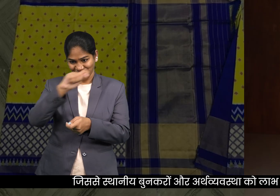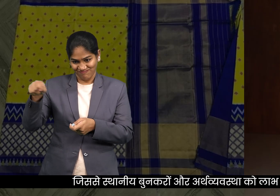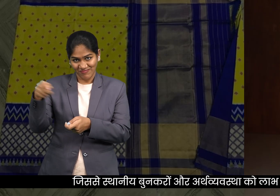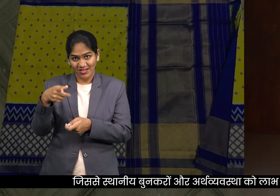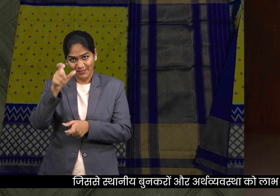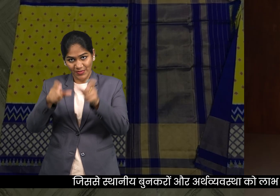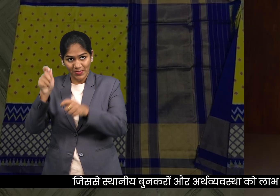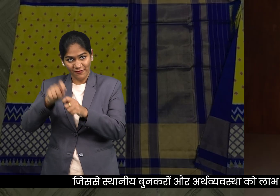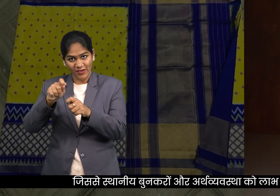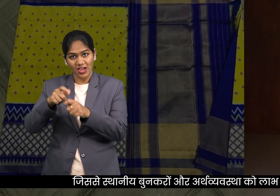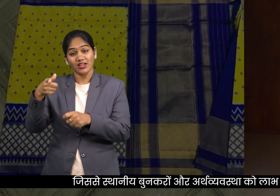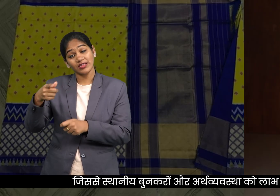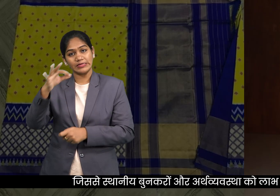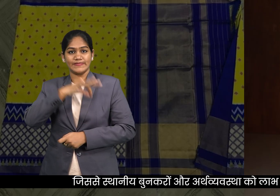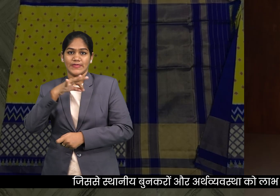हैं।